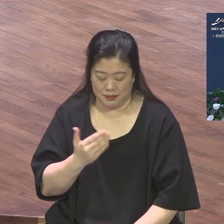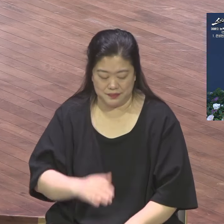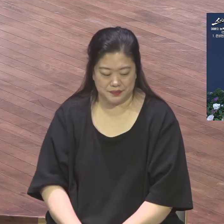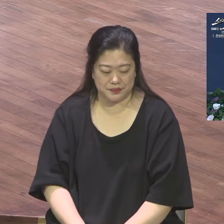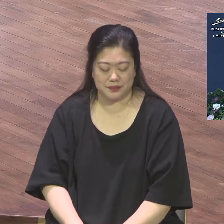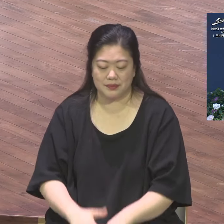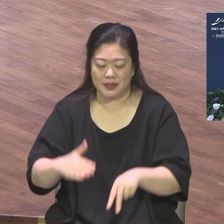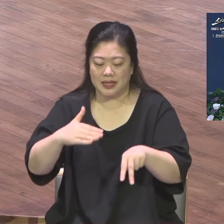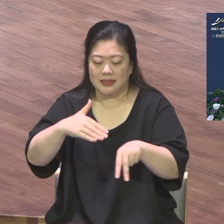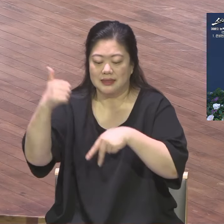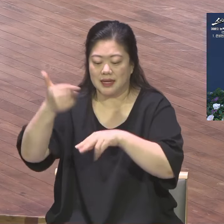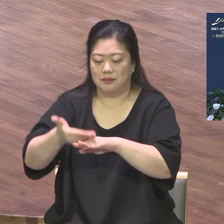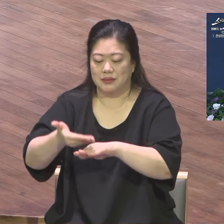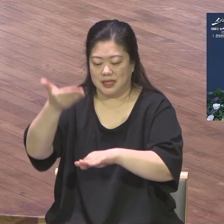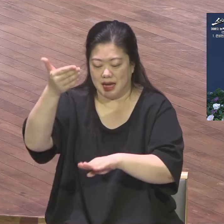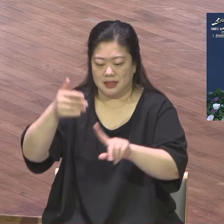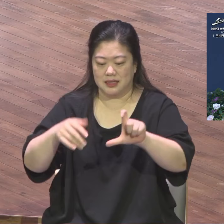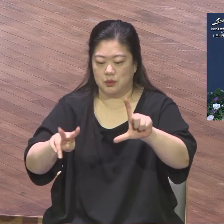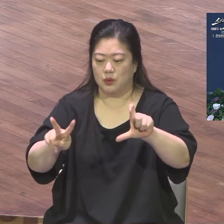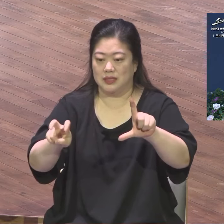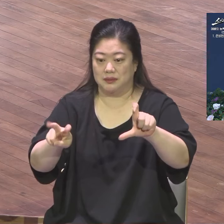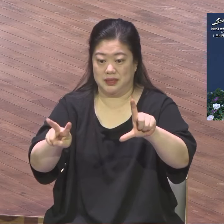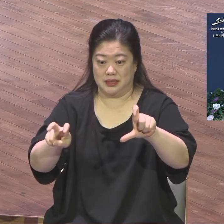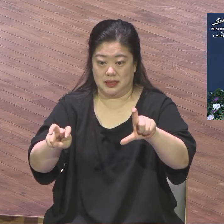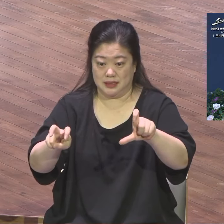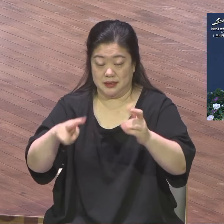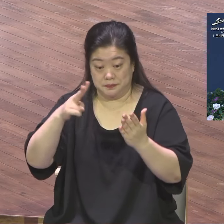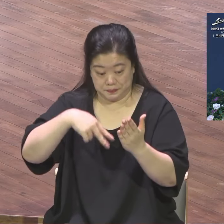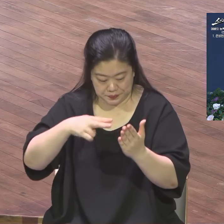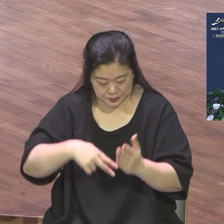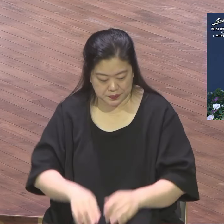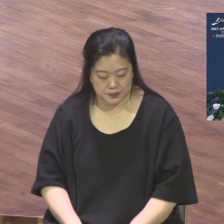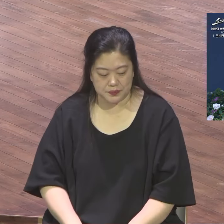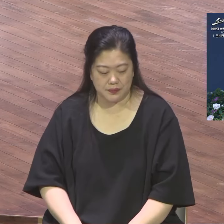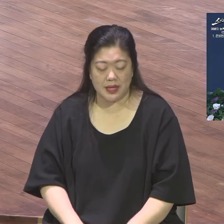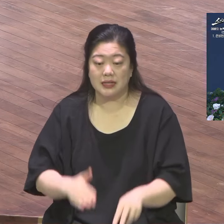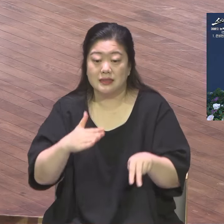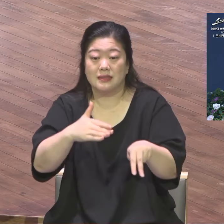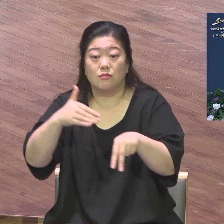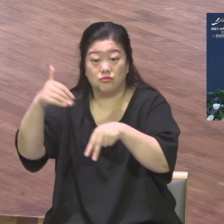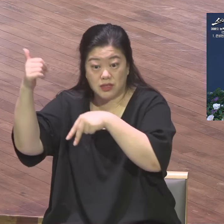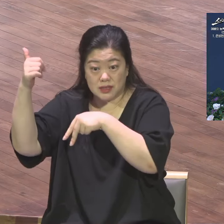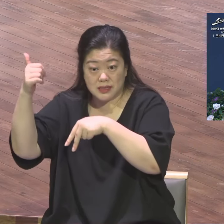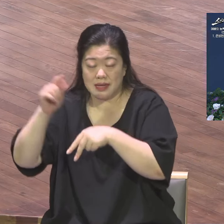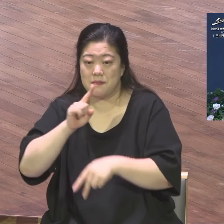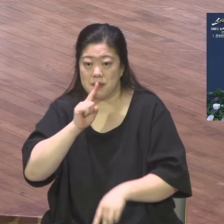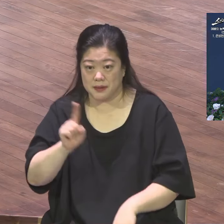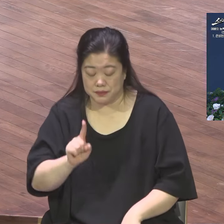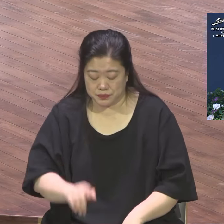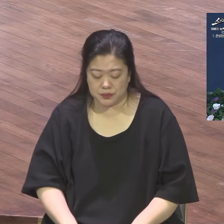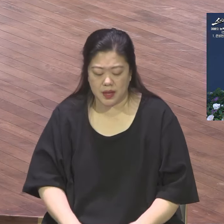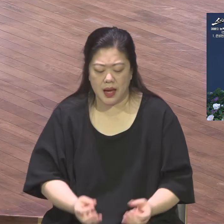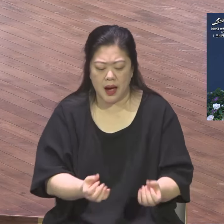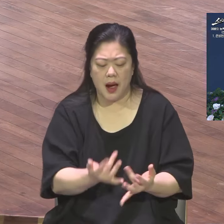사무엘상 15장 22절에 보면 사무엘이 이르되 여호와께서